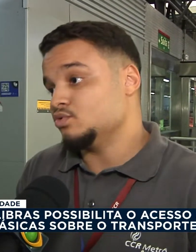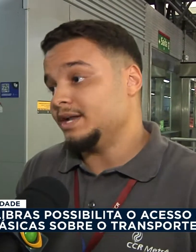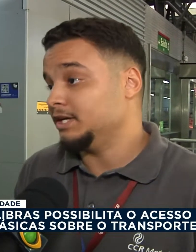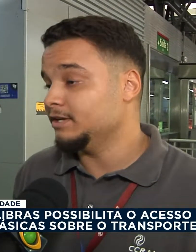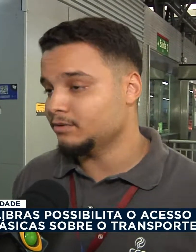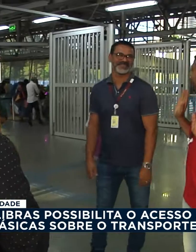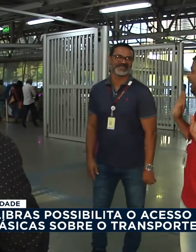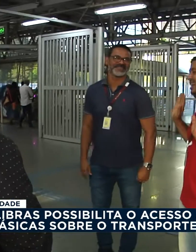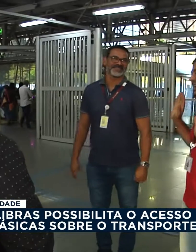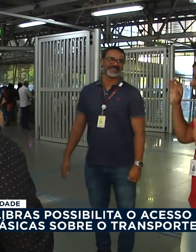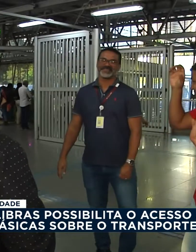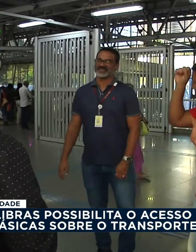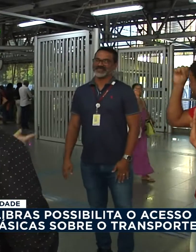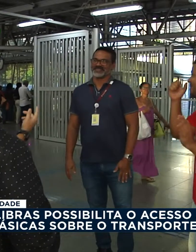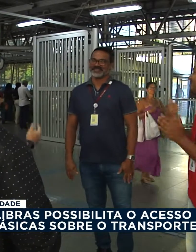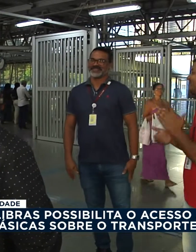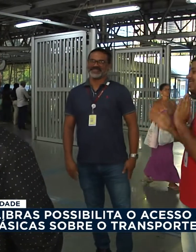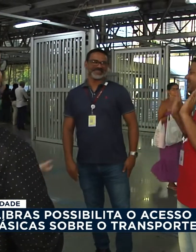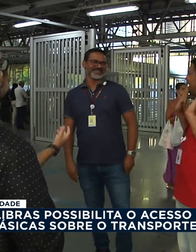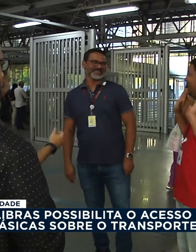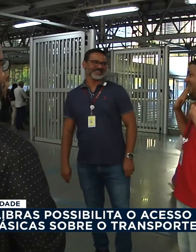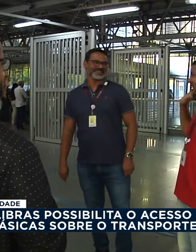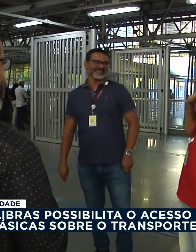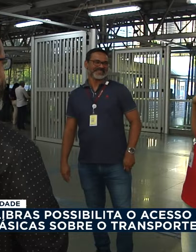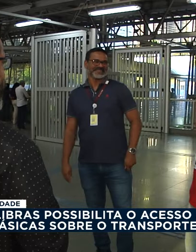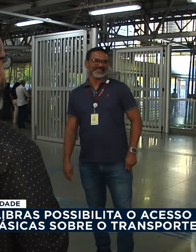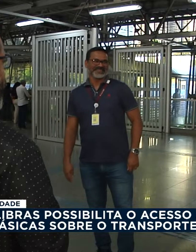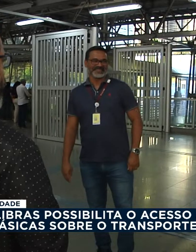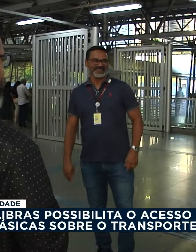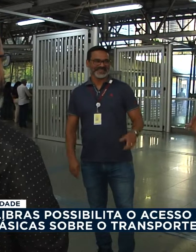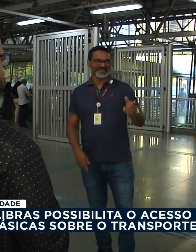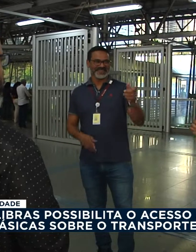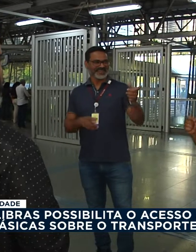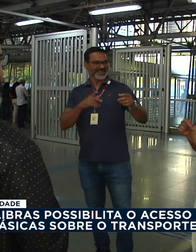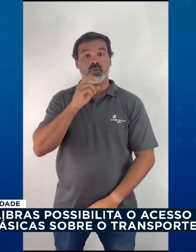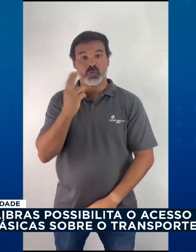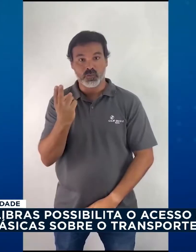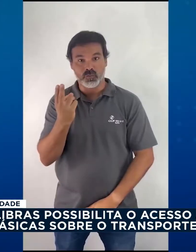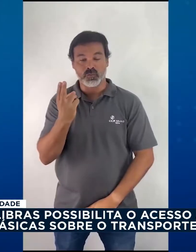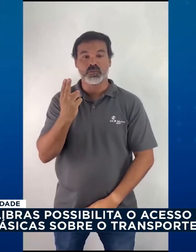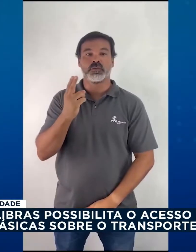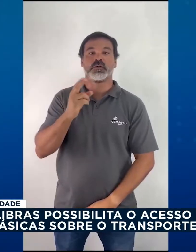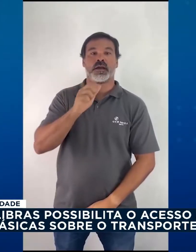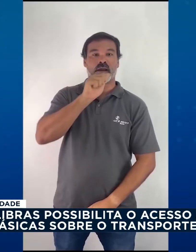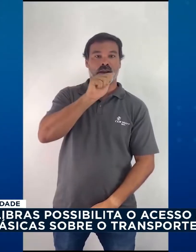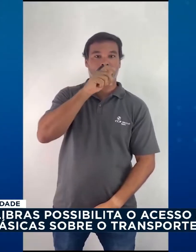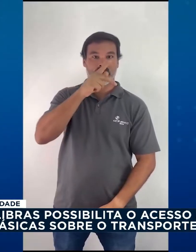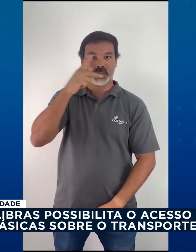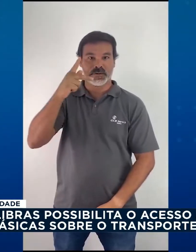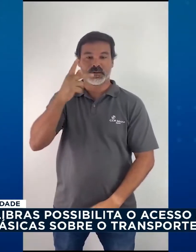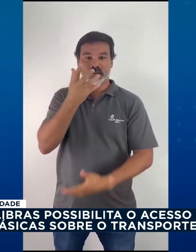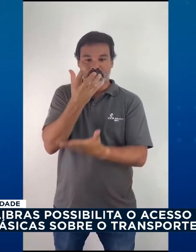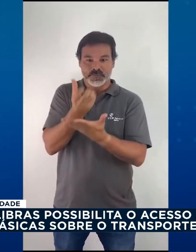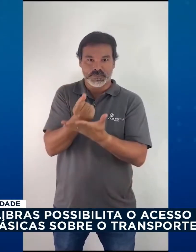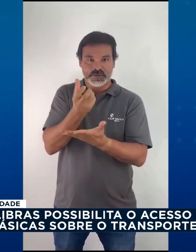usuário incrível. Alex é surdo e também funcionário da CCR. É ele quem aparece nos vídeos e tira as dúvidas dos